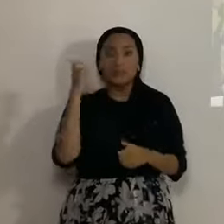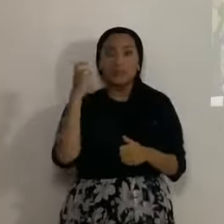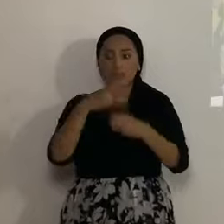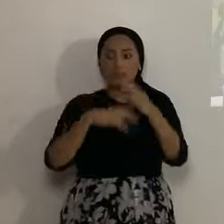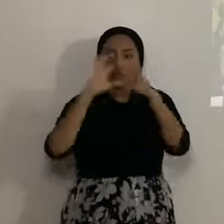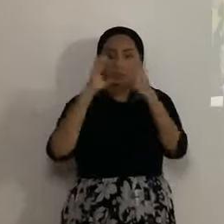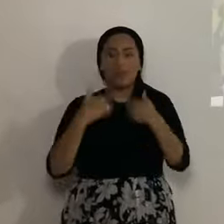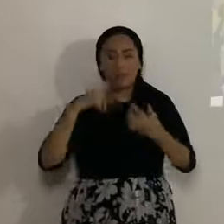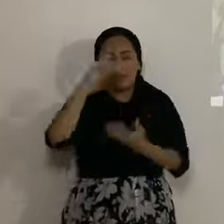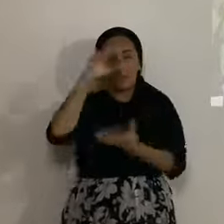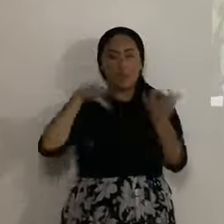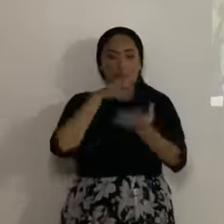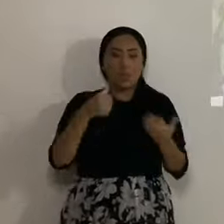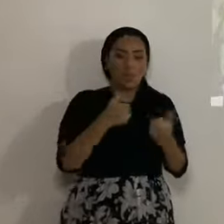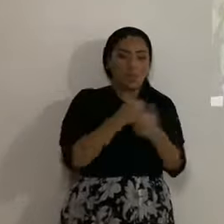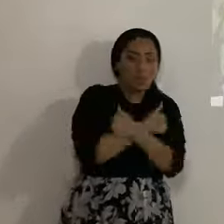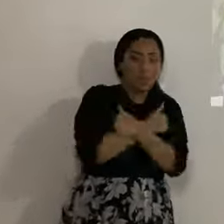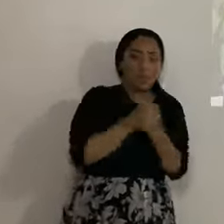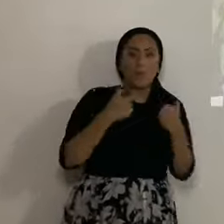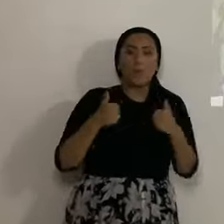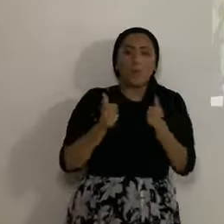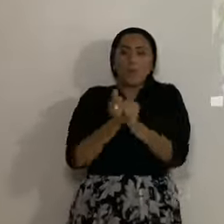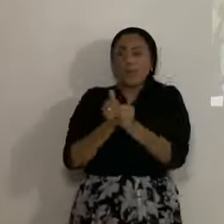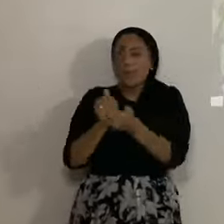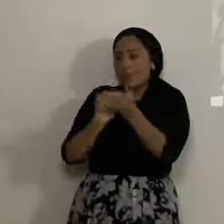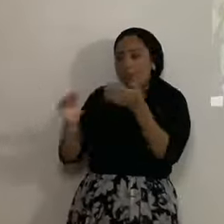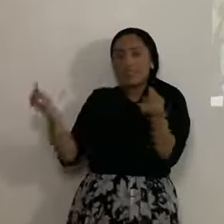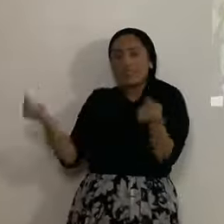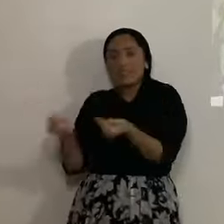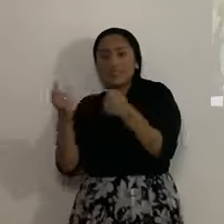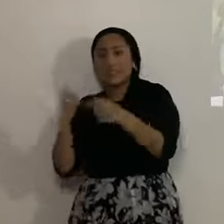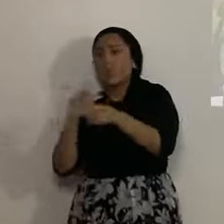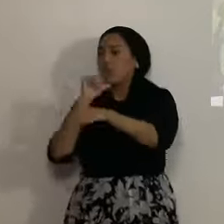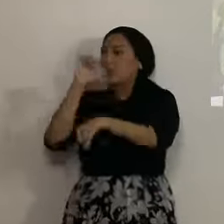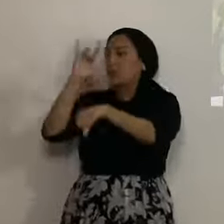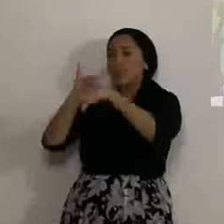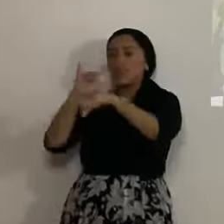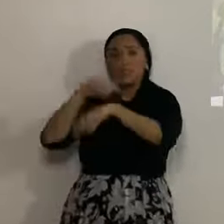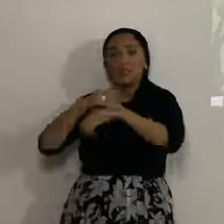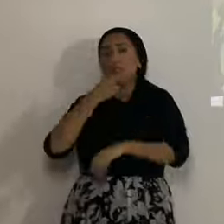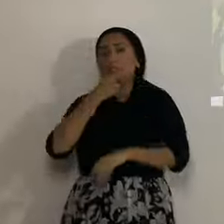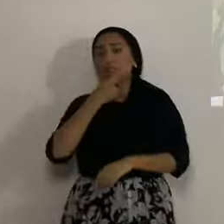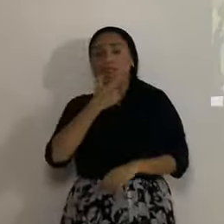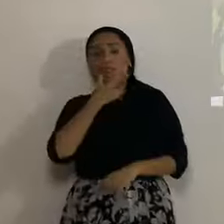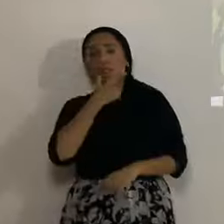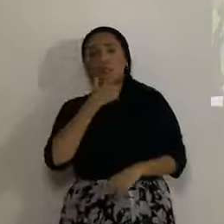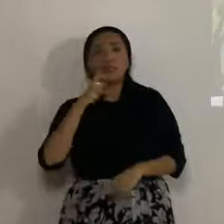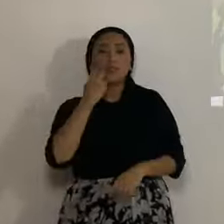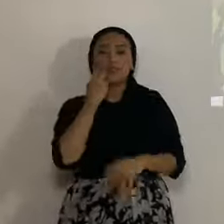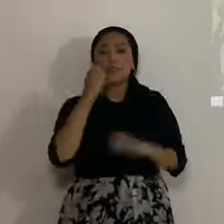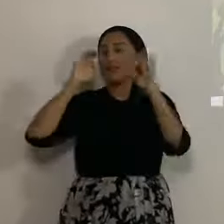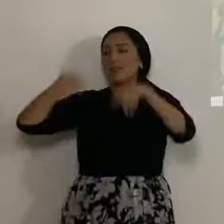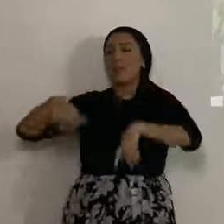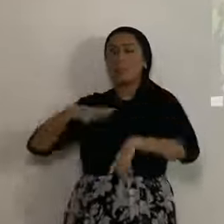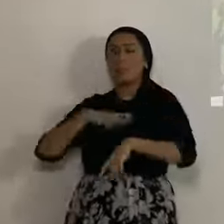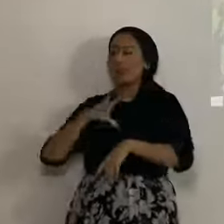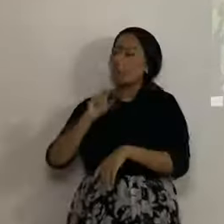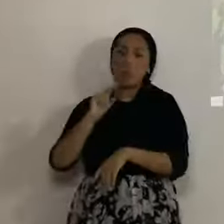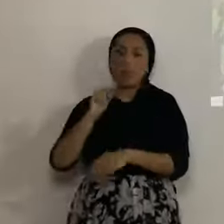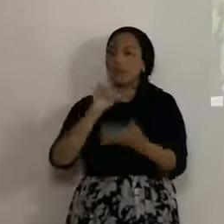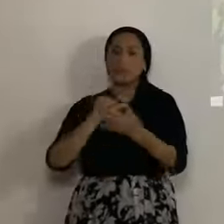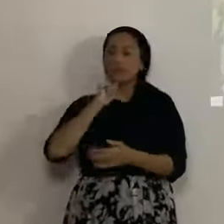mundo ha confundido el amor con solapamiento de pecado y con que no toquen a los leyes de Bogué y que todo está muy bien. No, no, no, eso no es